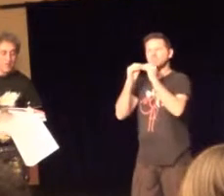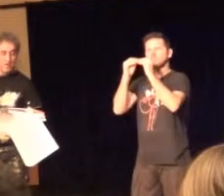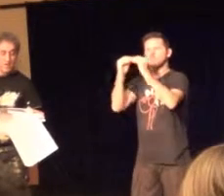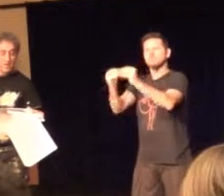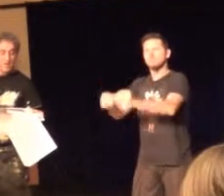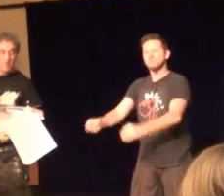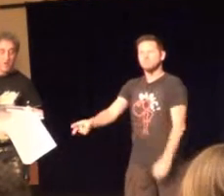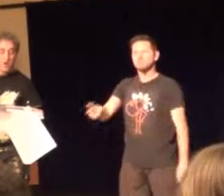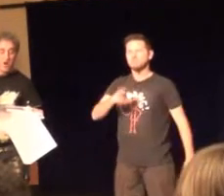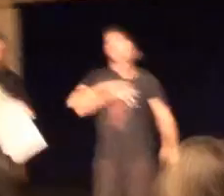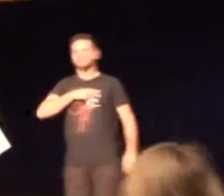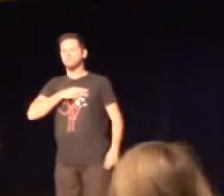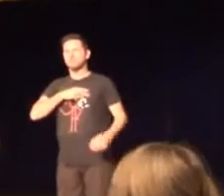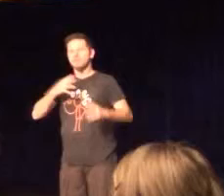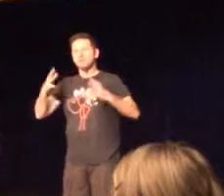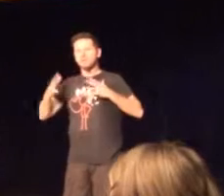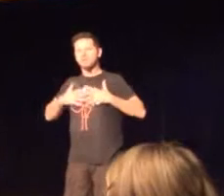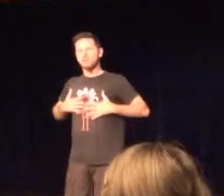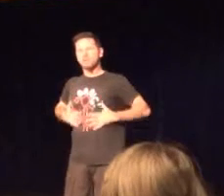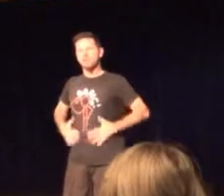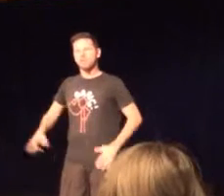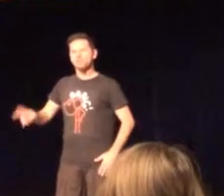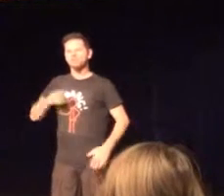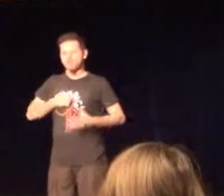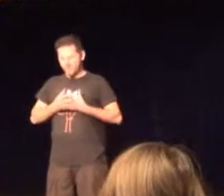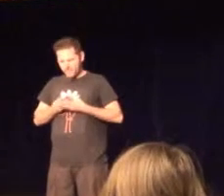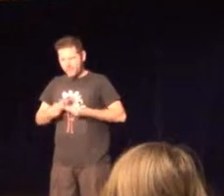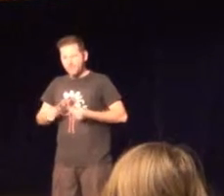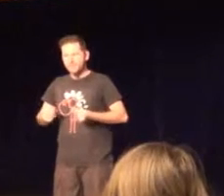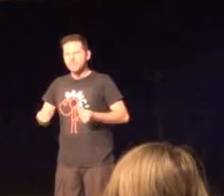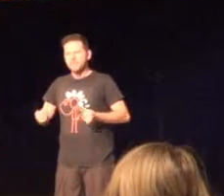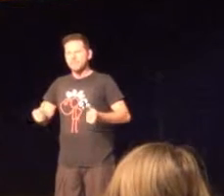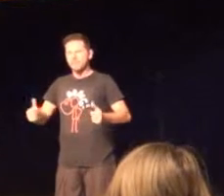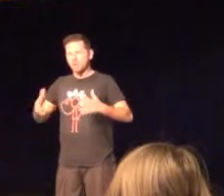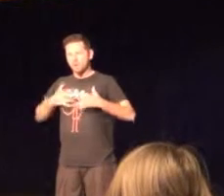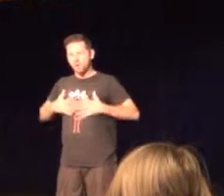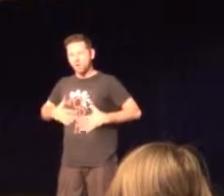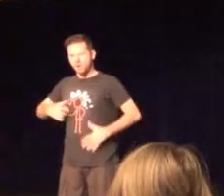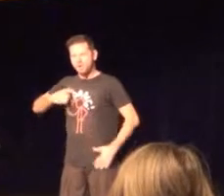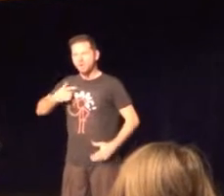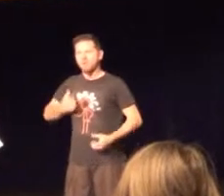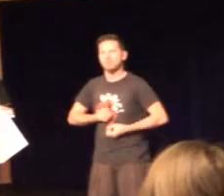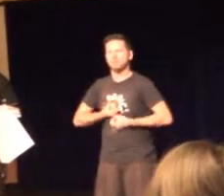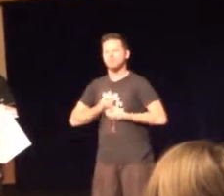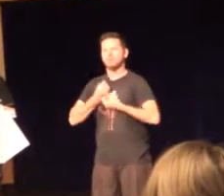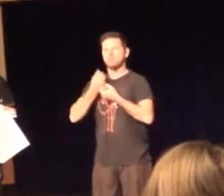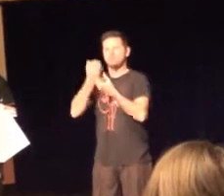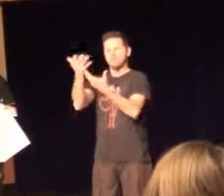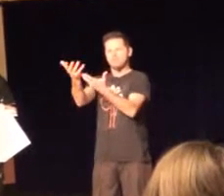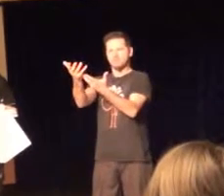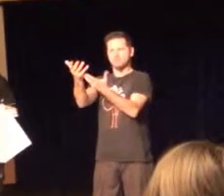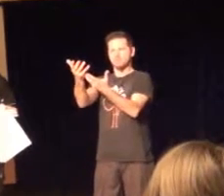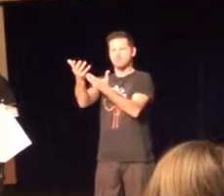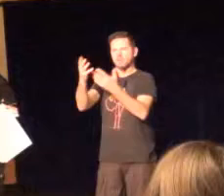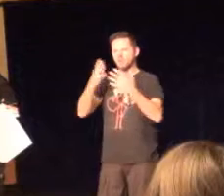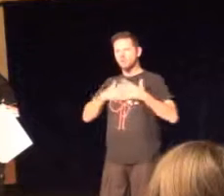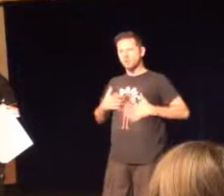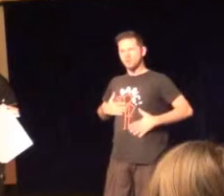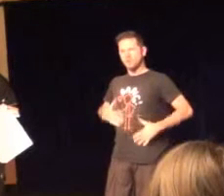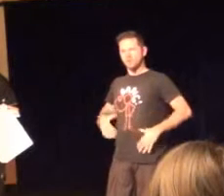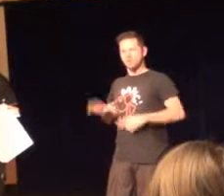Mon amour. Mon corps perdu, mon corps parle, mon corps